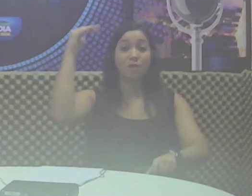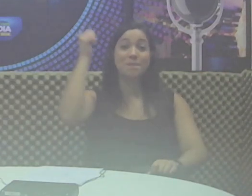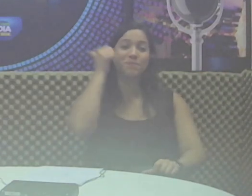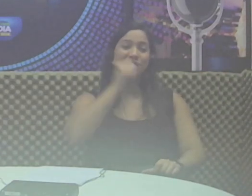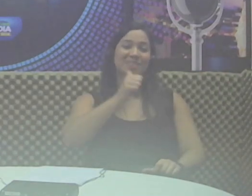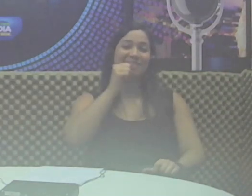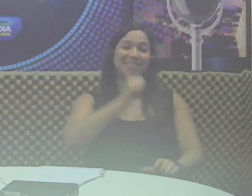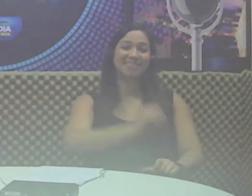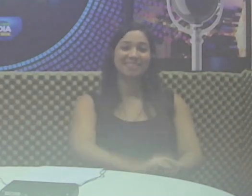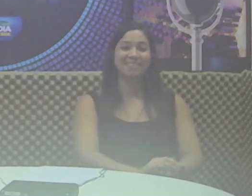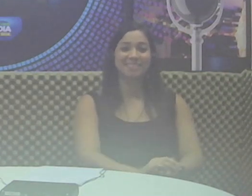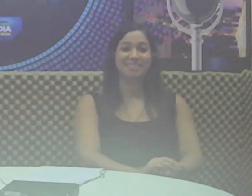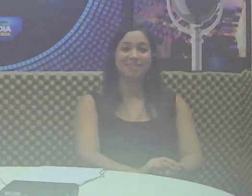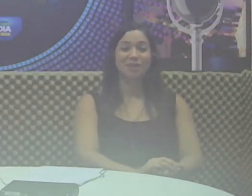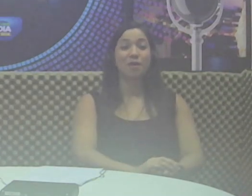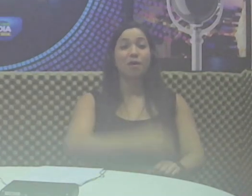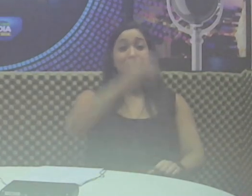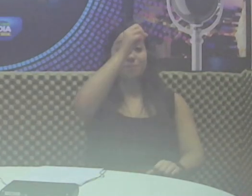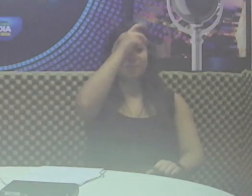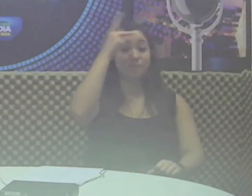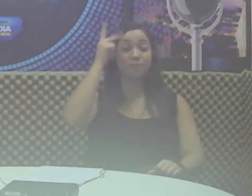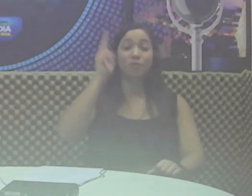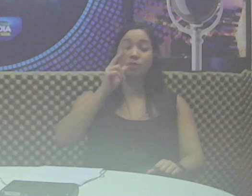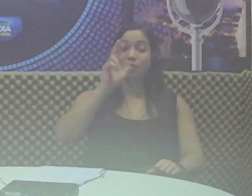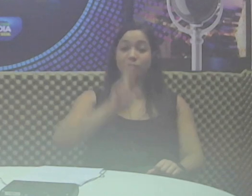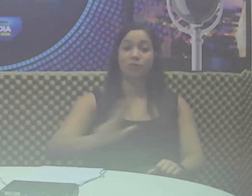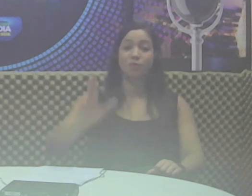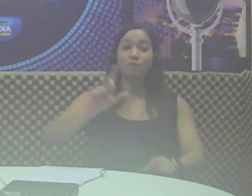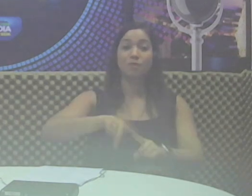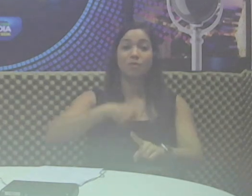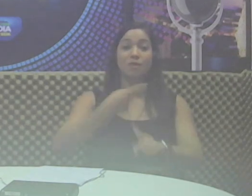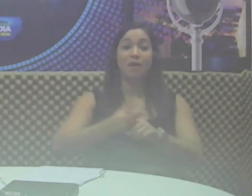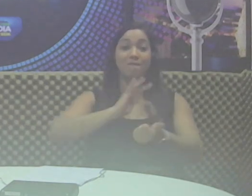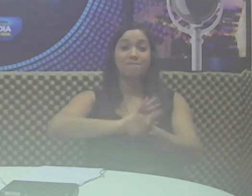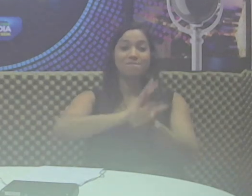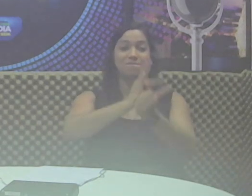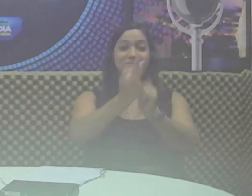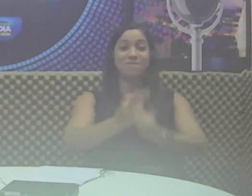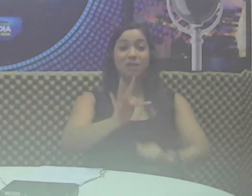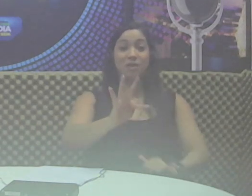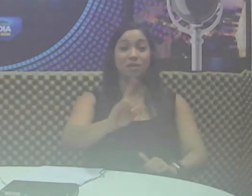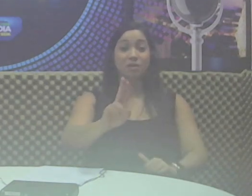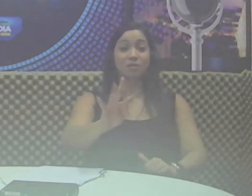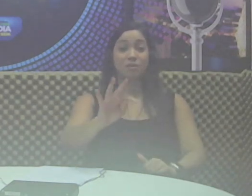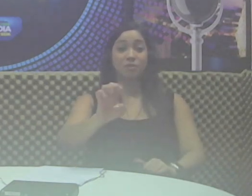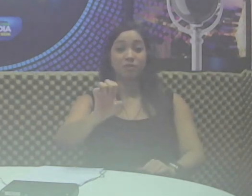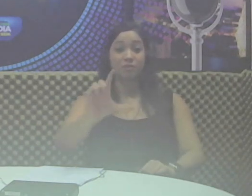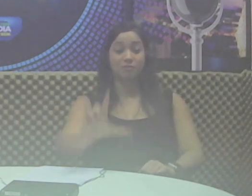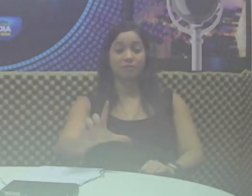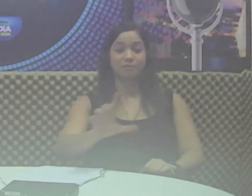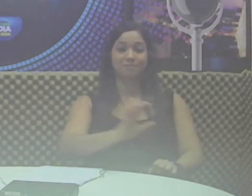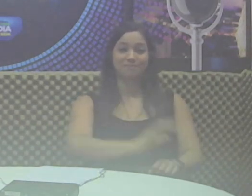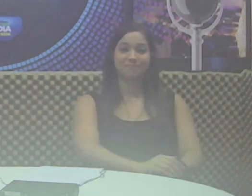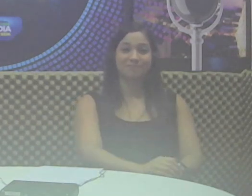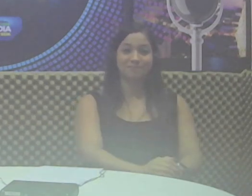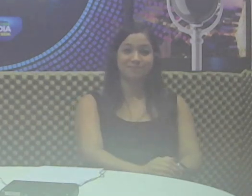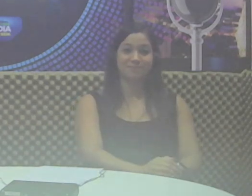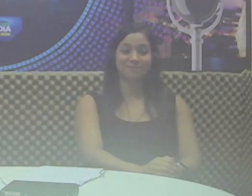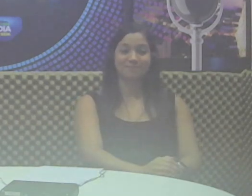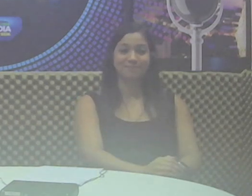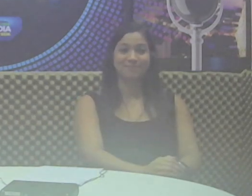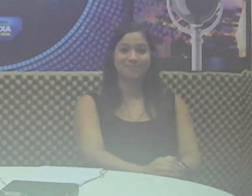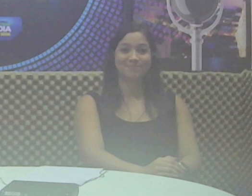Feminino, promovidas pela Prefeitura de Uberlândia por meio da Fundação Uberlandense do Turismo, Esporte e Lazer,